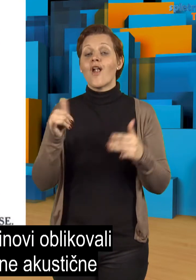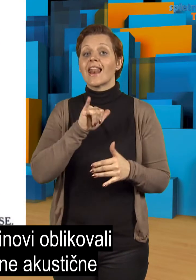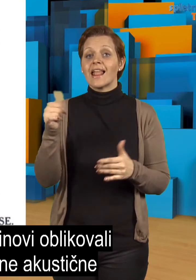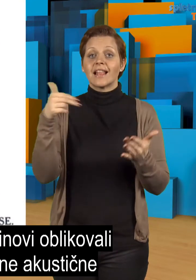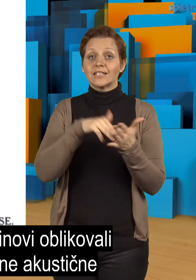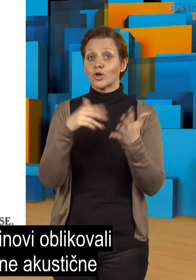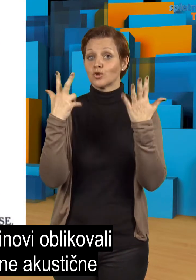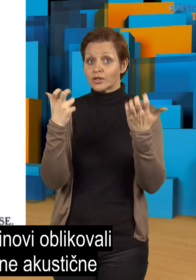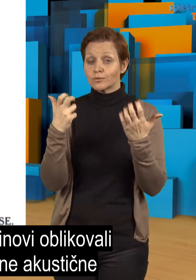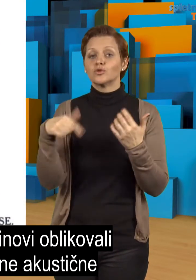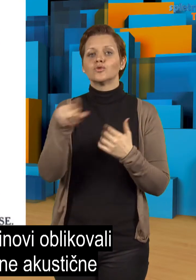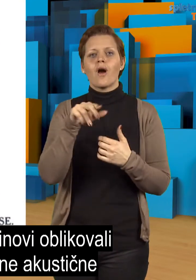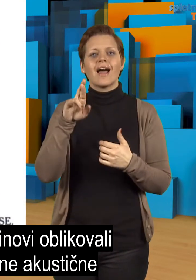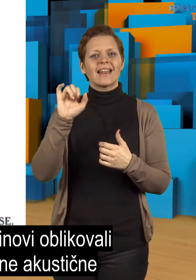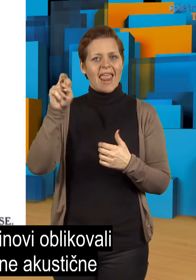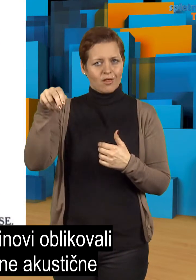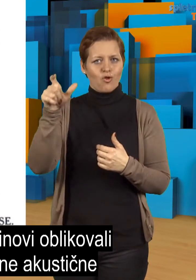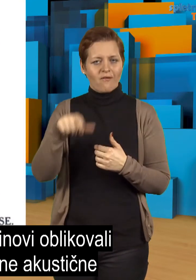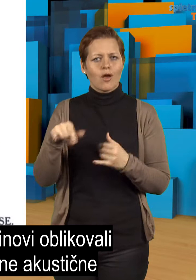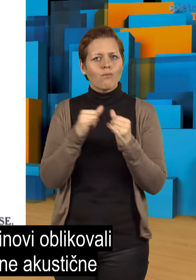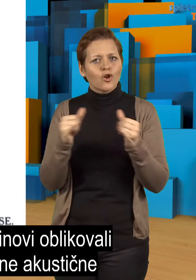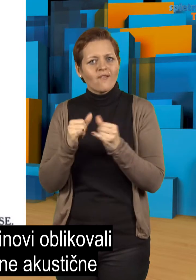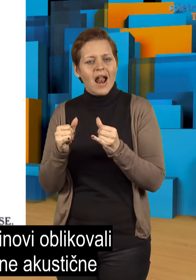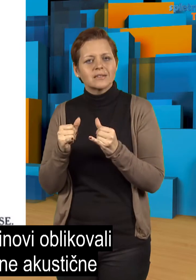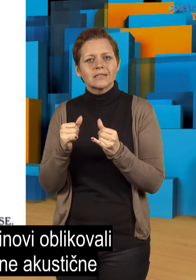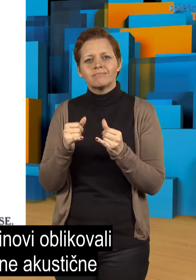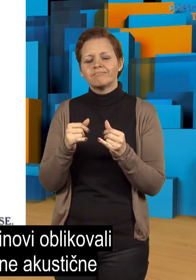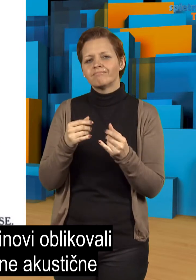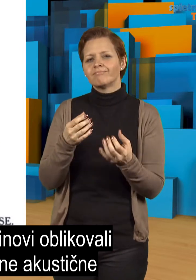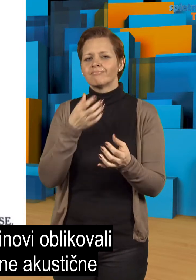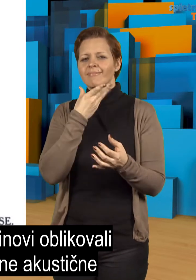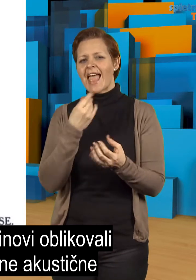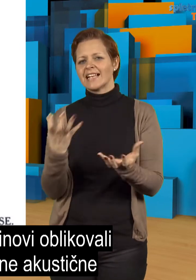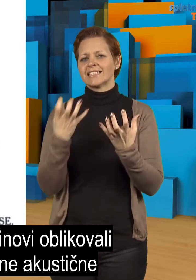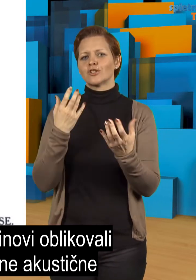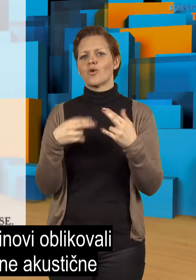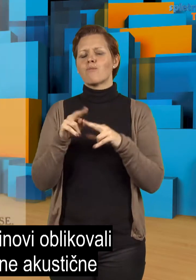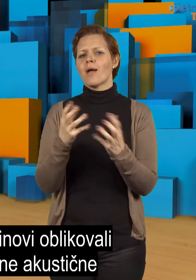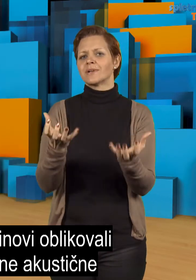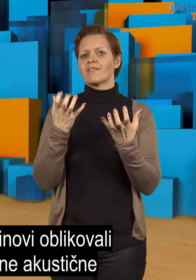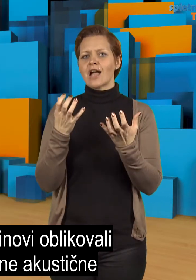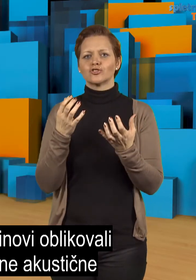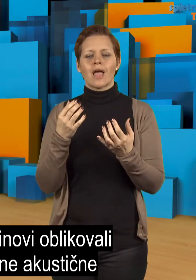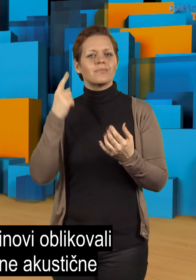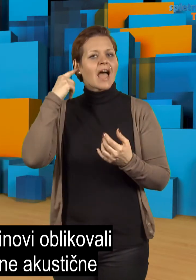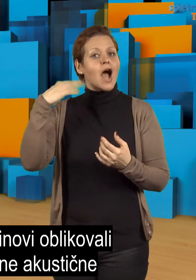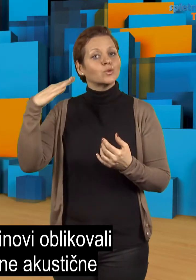Okoli leta 1800 so Ryanovi oblikovali estetsko bolj privlačne akustične naglavne trakove, ki so